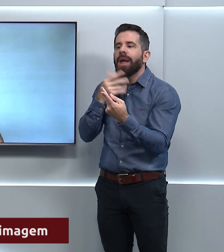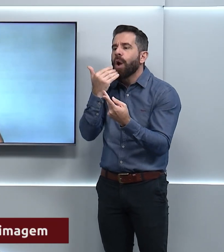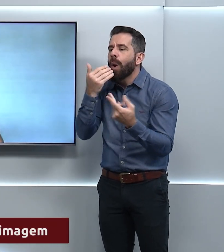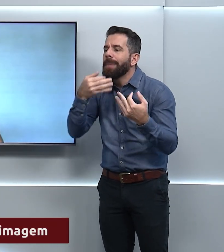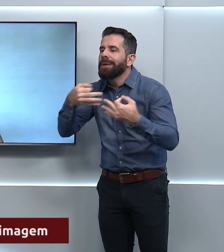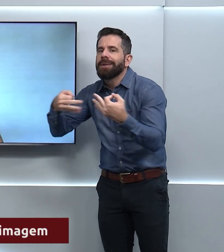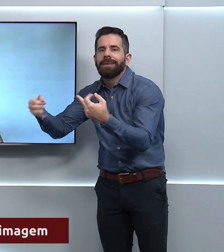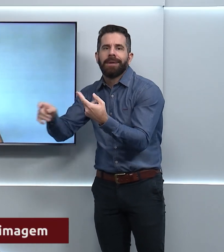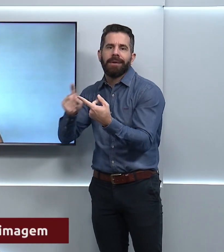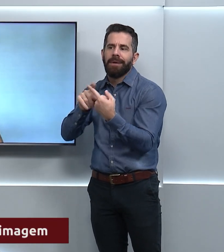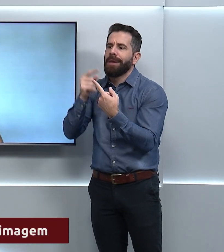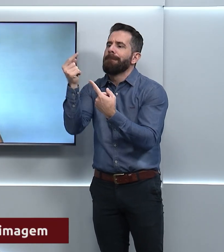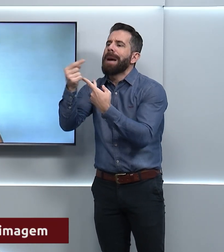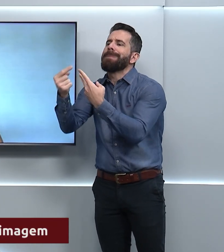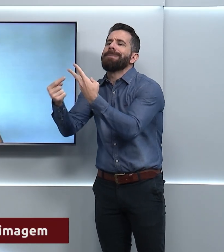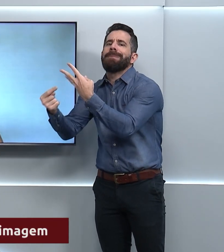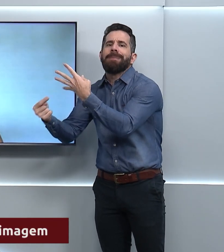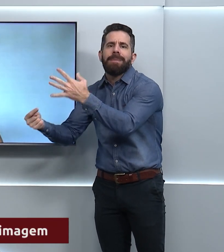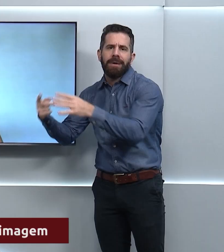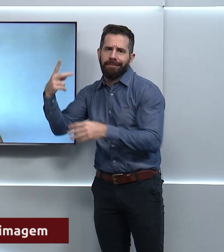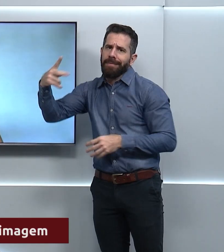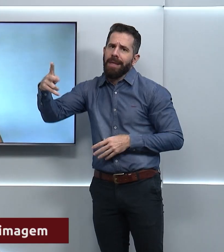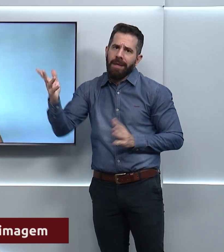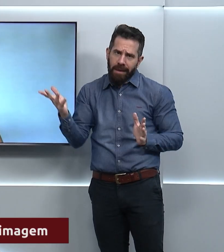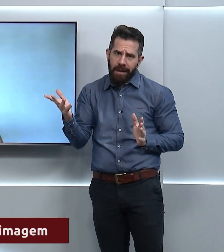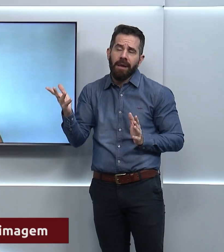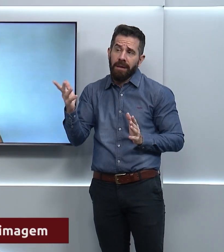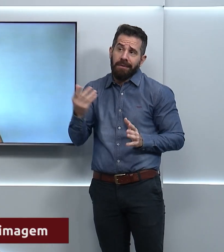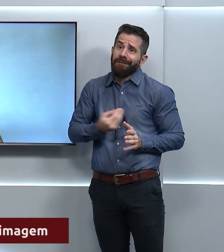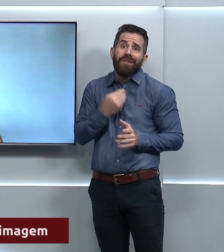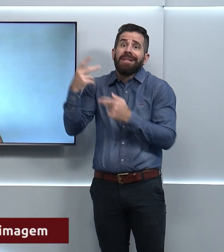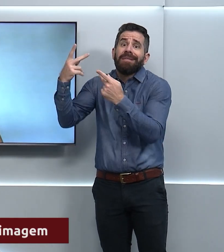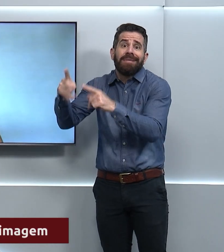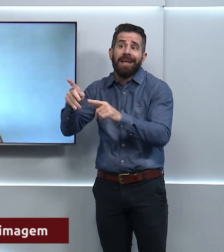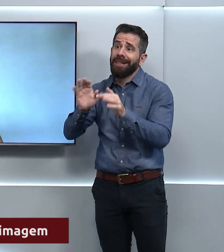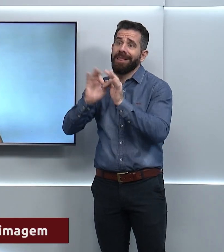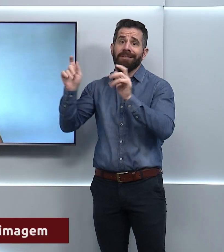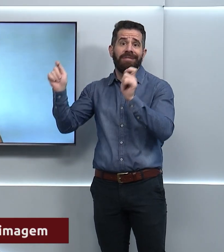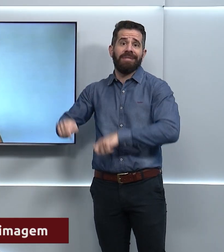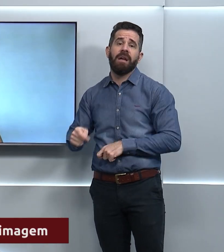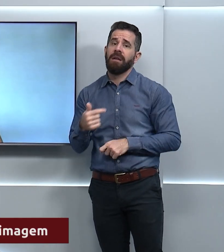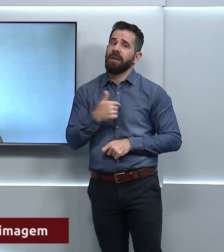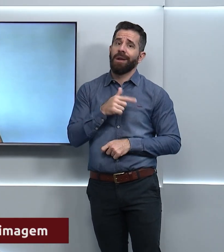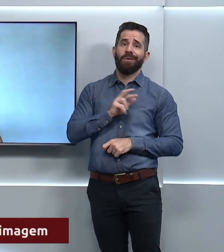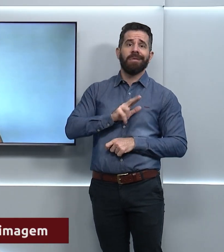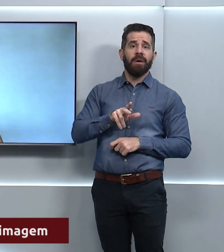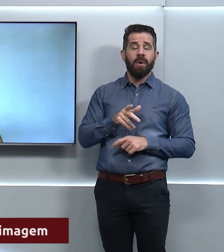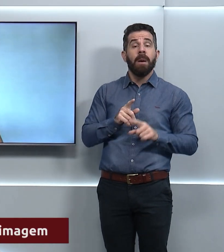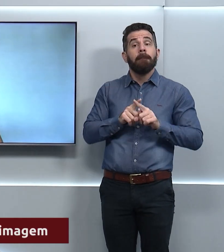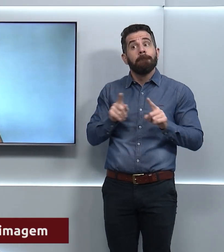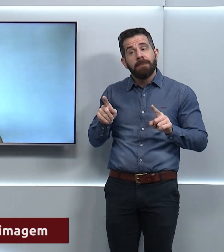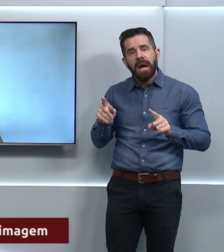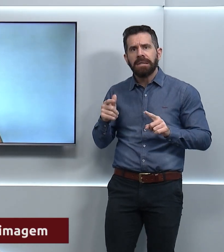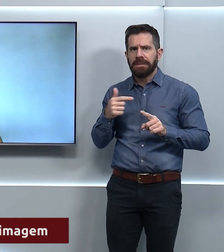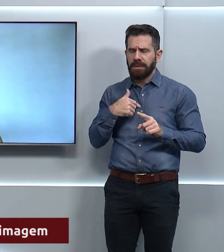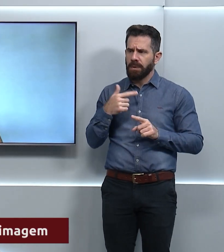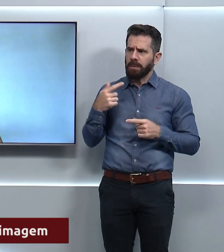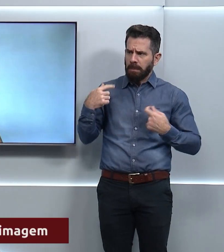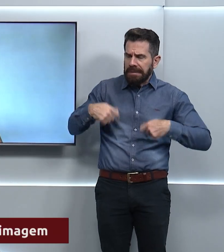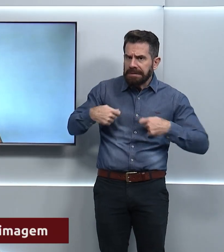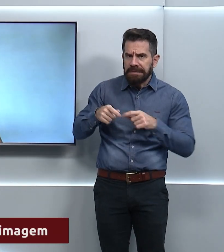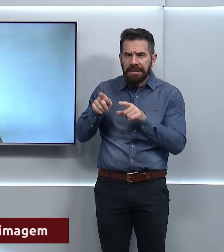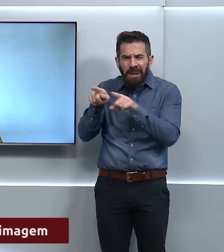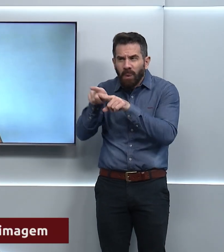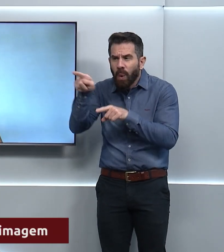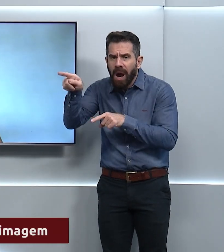não conseguimos fazer, né? E que as pessoas têm que avaliar até que ponto é interessante continuar um processo de emagrecimento